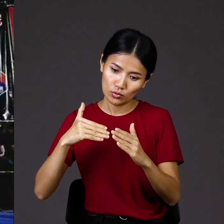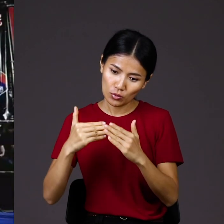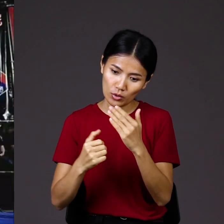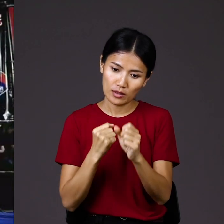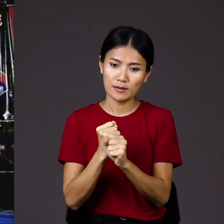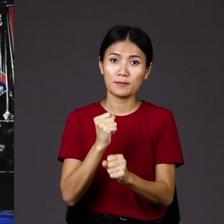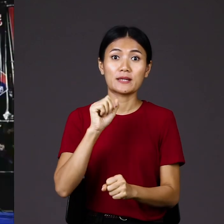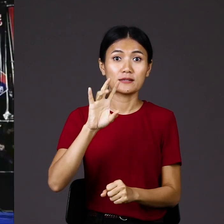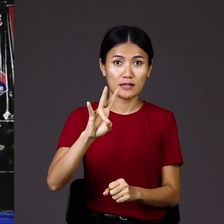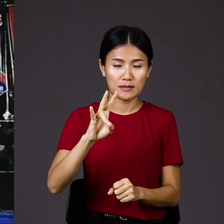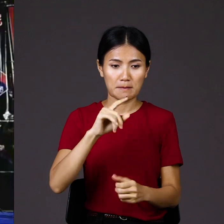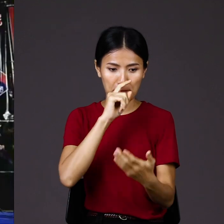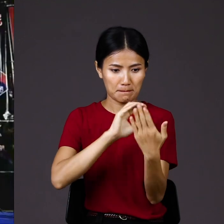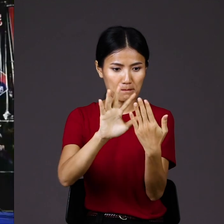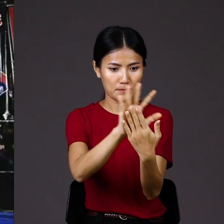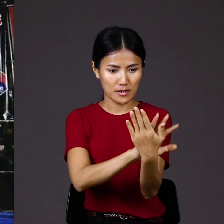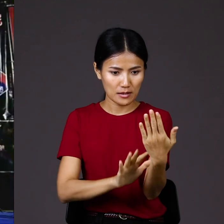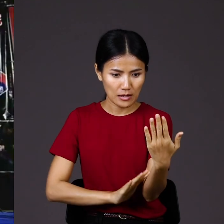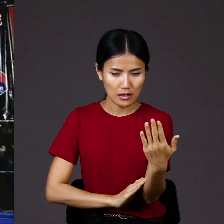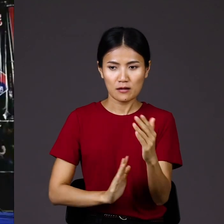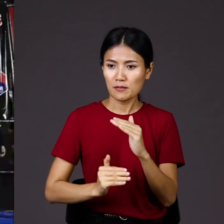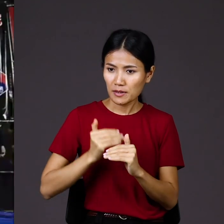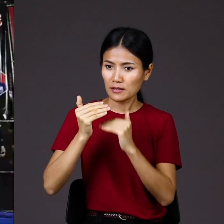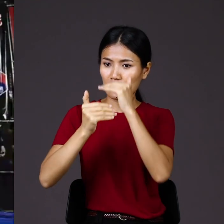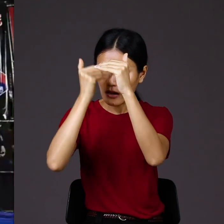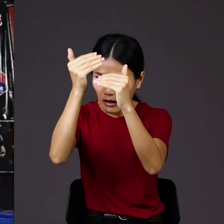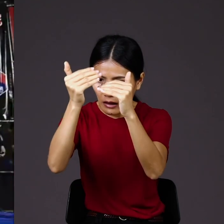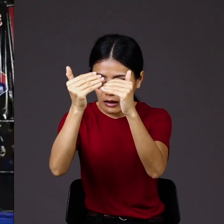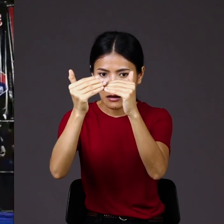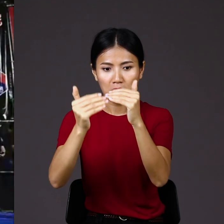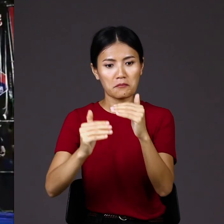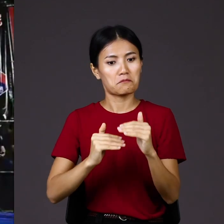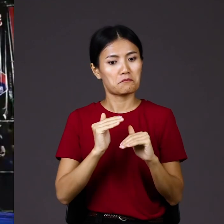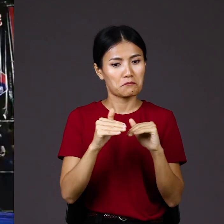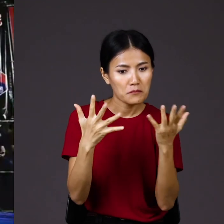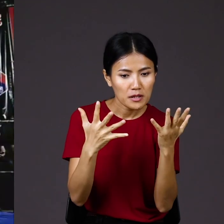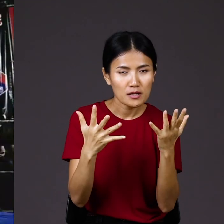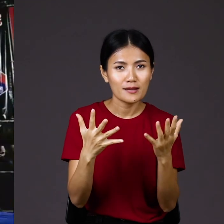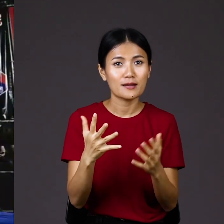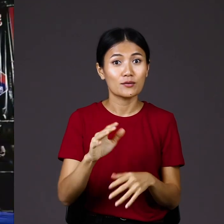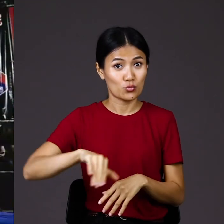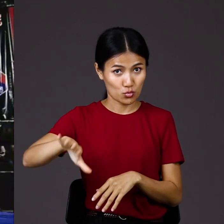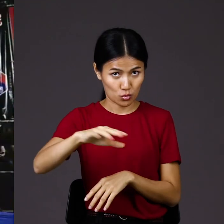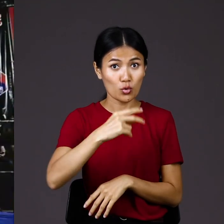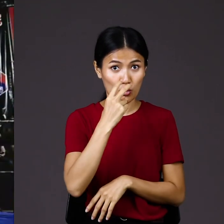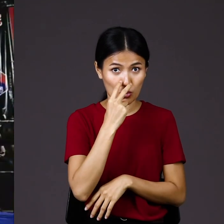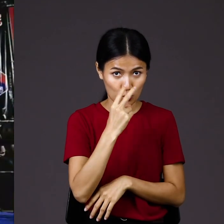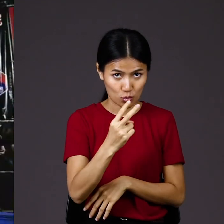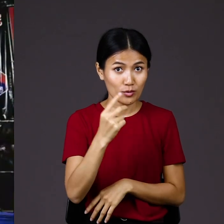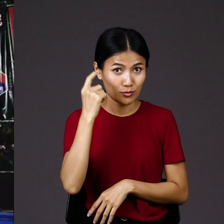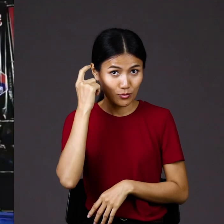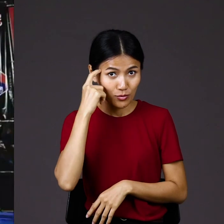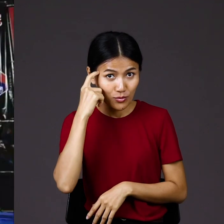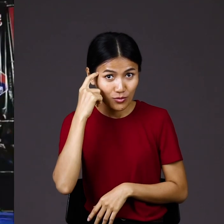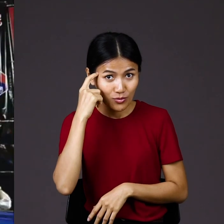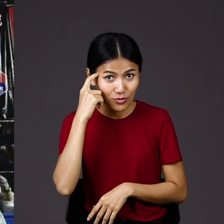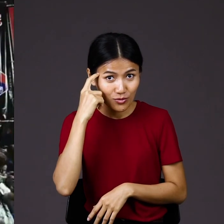7ปีที่ผ่านมาประเทศไทยเดินหน้าหรือถอยหลังลงพ่อแม่พี่น้องน่าจะ